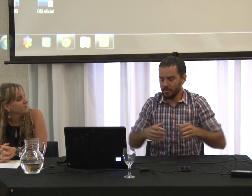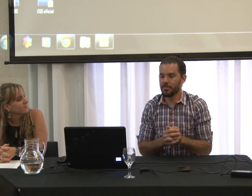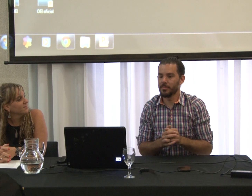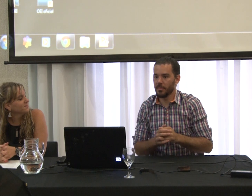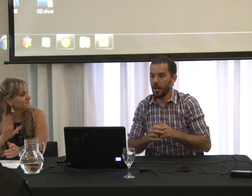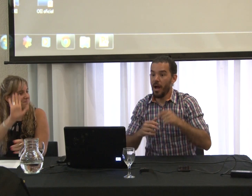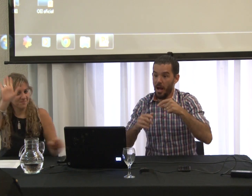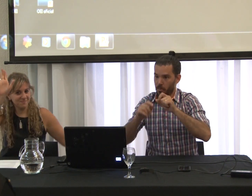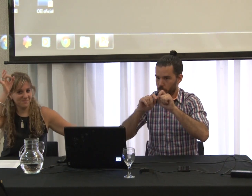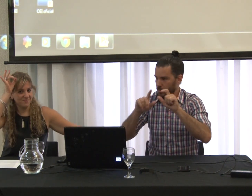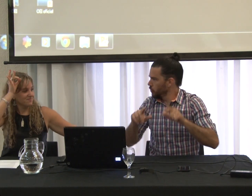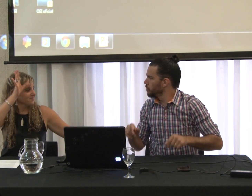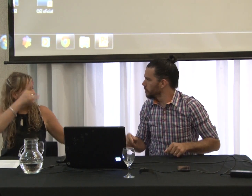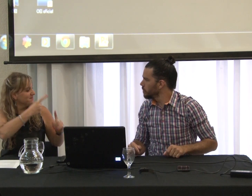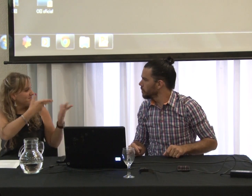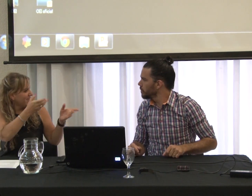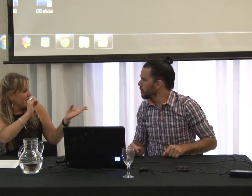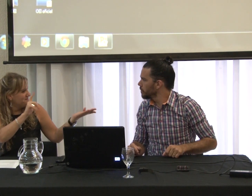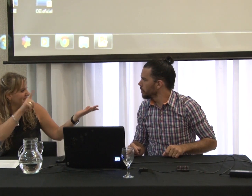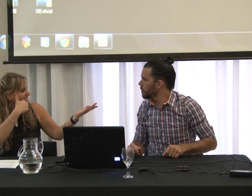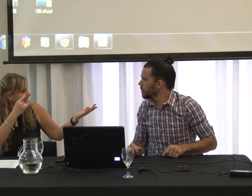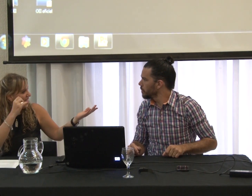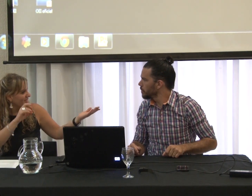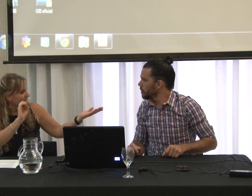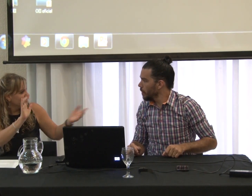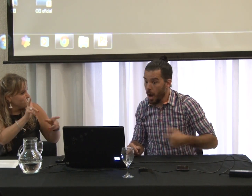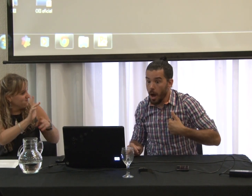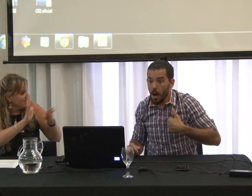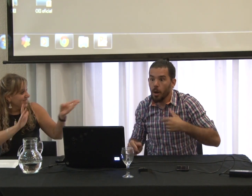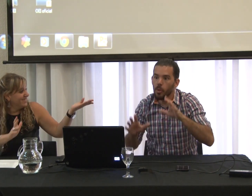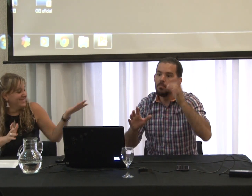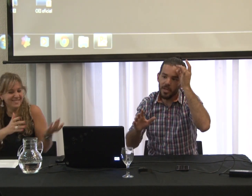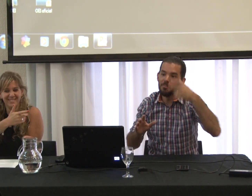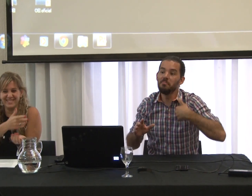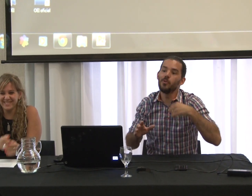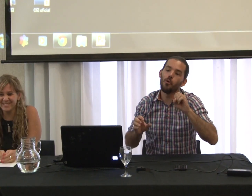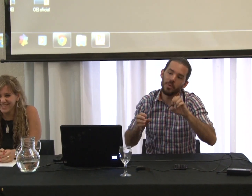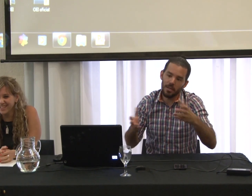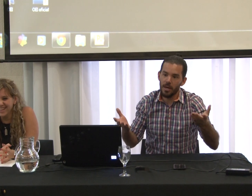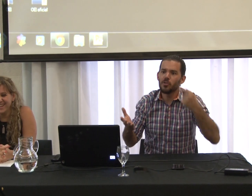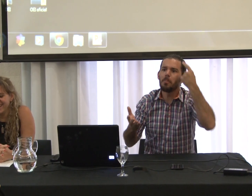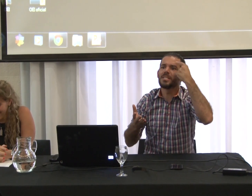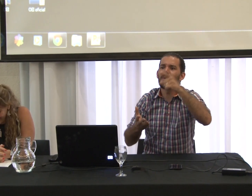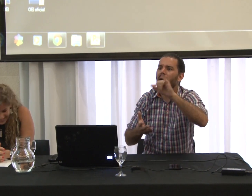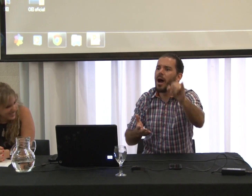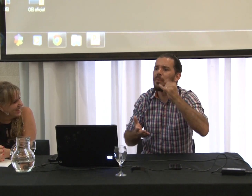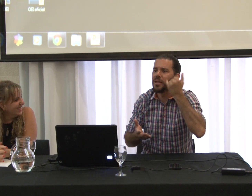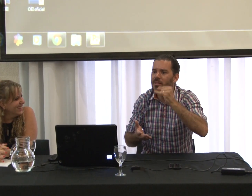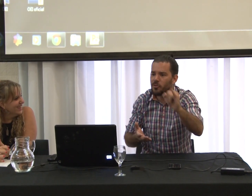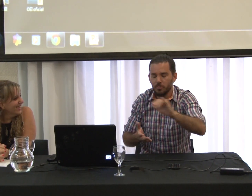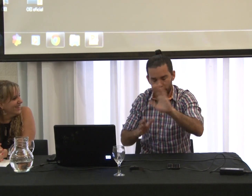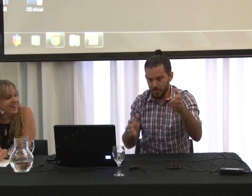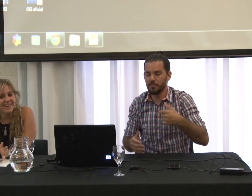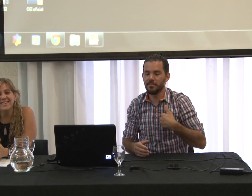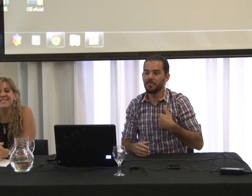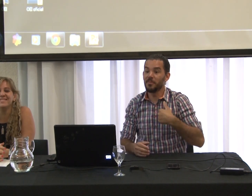sobre el tema de la tecnología. Perdón. Primero presentate, le dice. Presentate cómo te llamás, cómo es tu nombre en lengua de señas. Ah, pensé que ya lo había